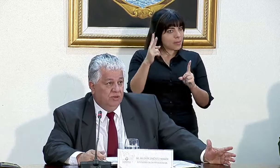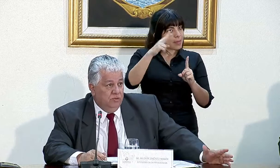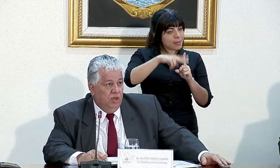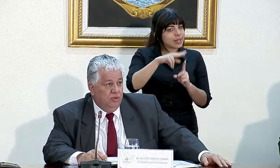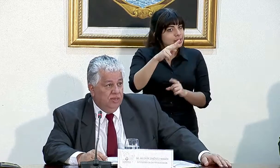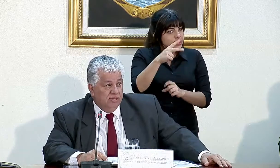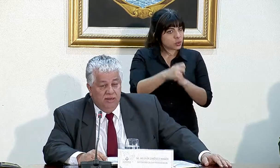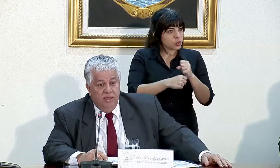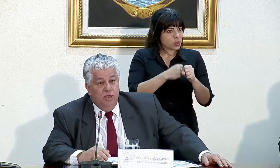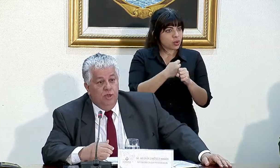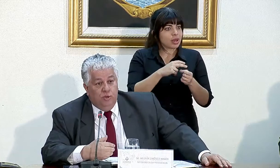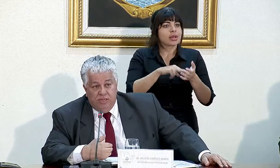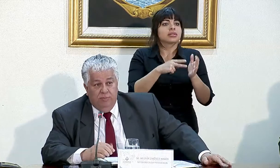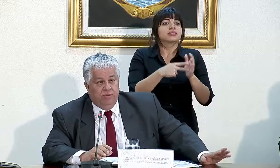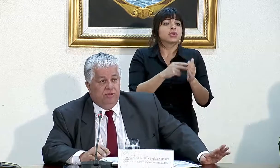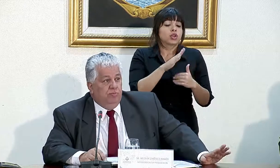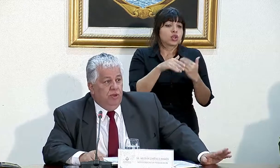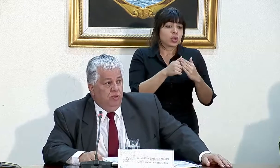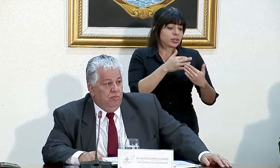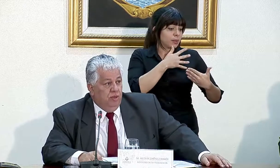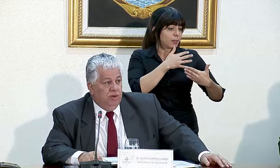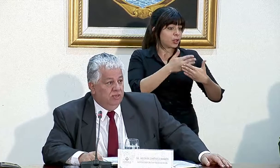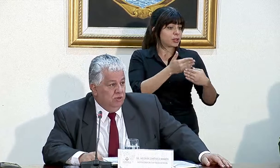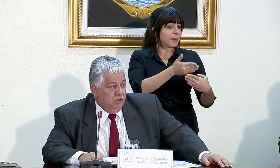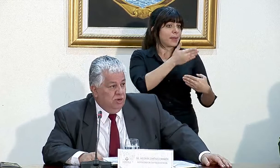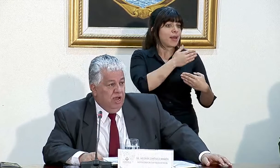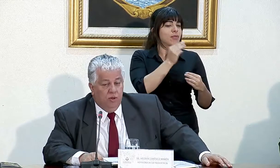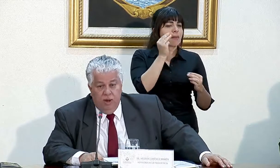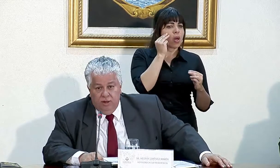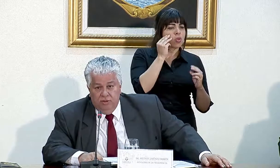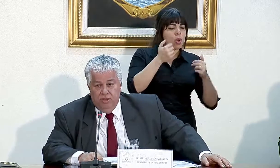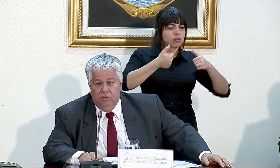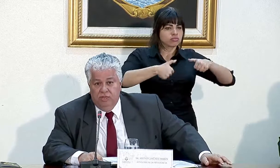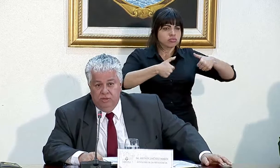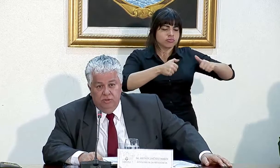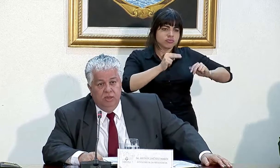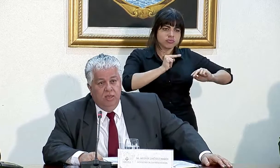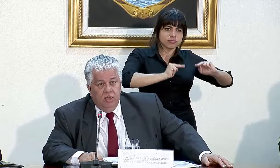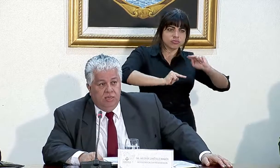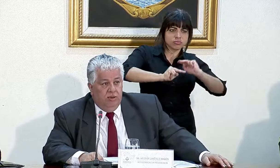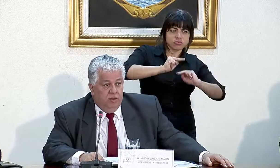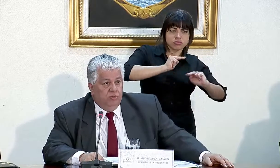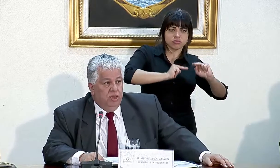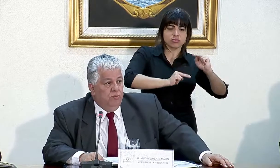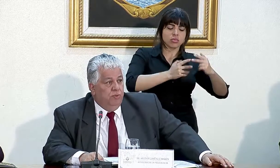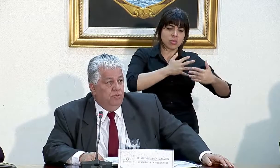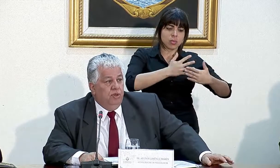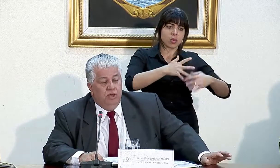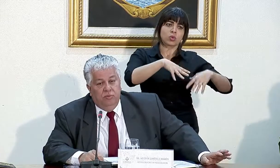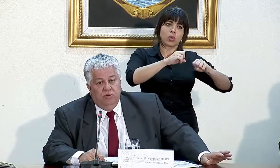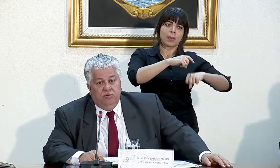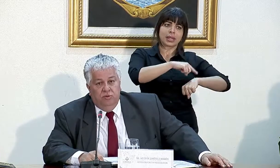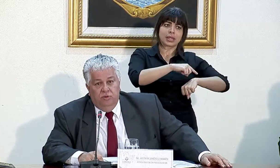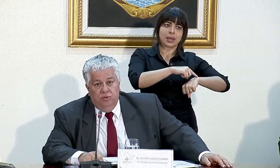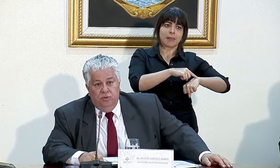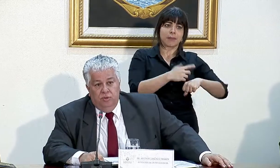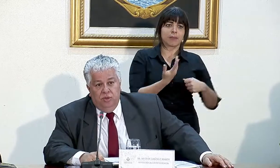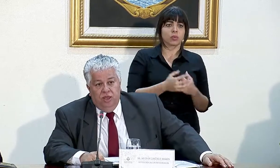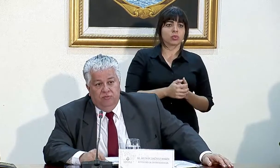en el segundo año. Es decir, todo este proceso previo de maduración, acuerdos, negociación, llevará un tiempo y